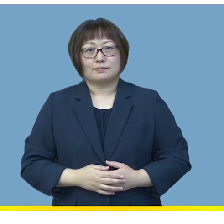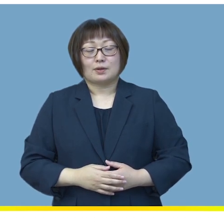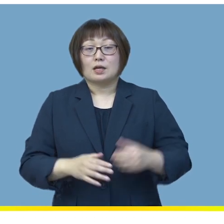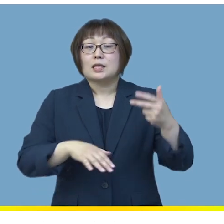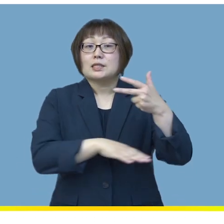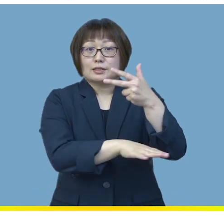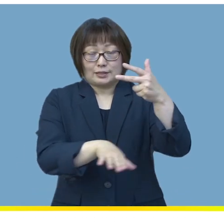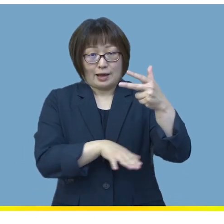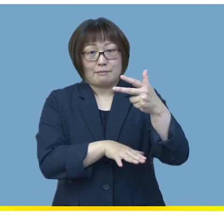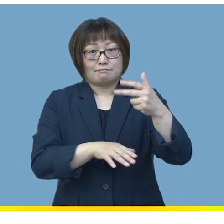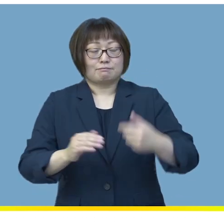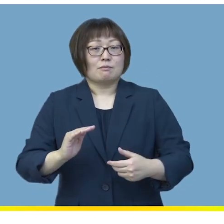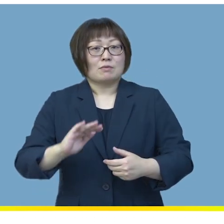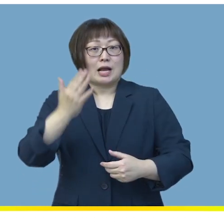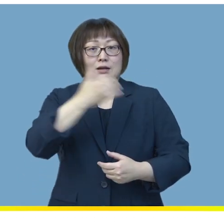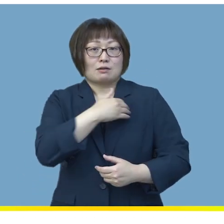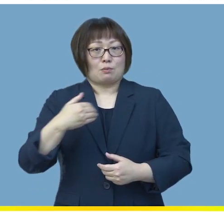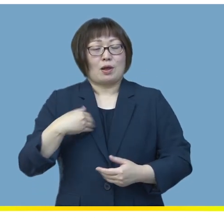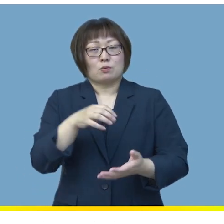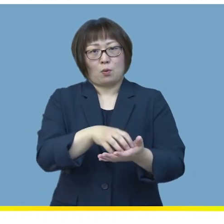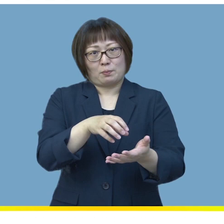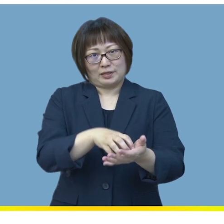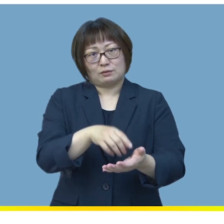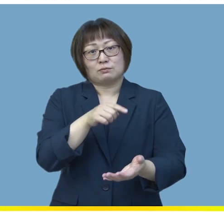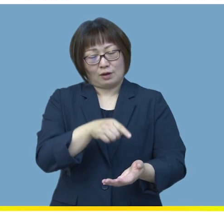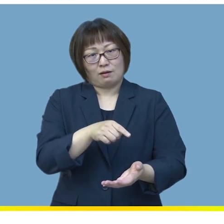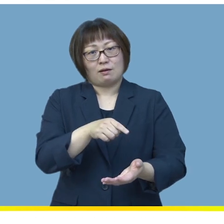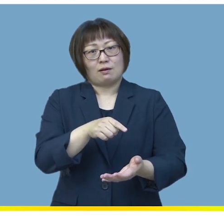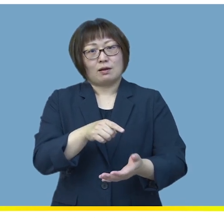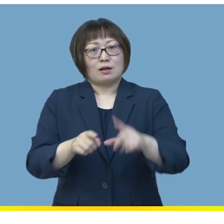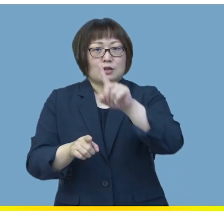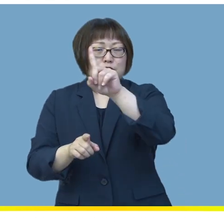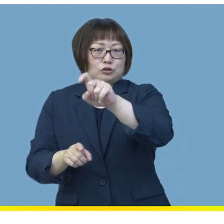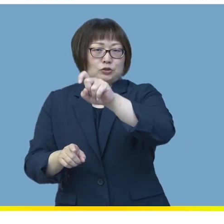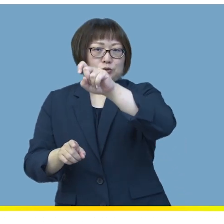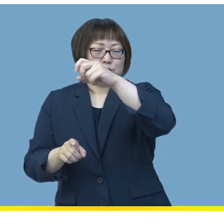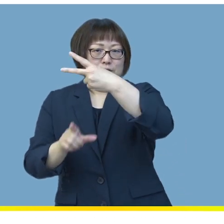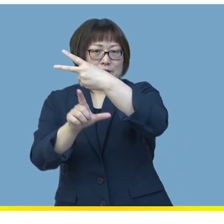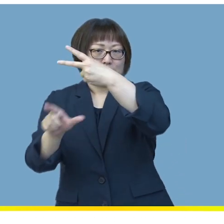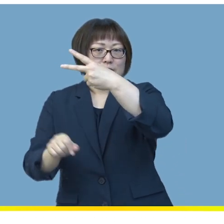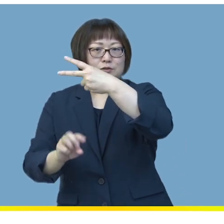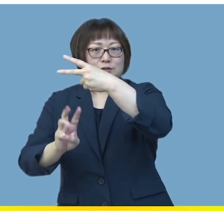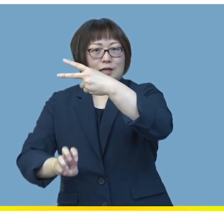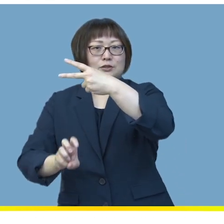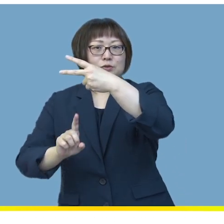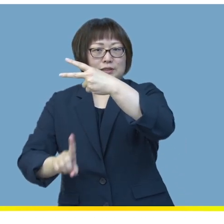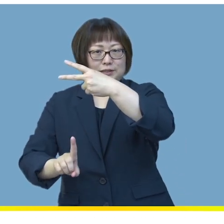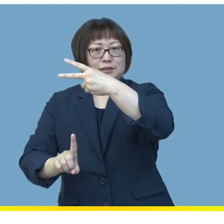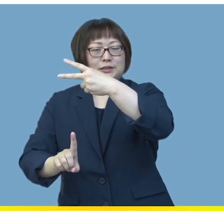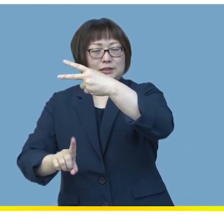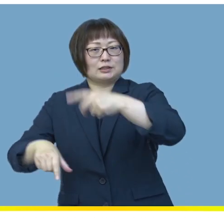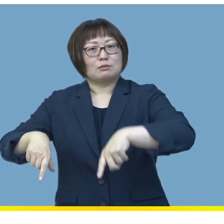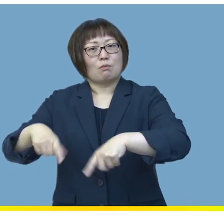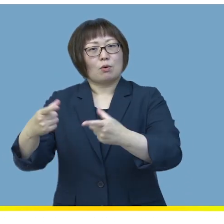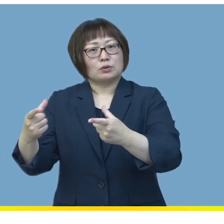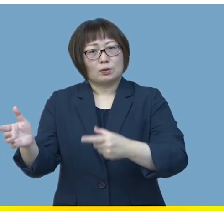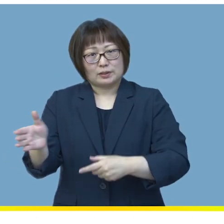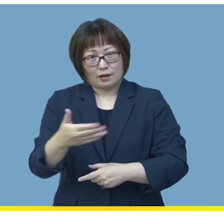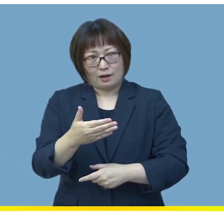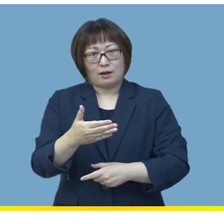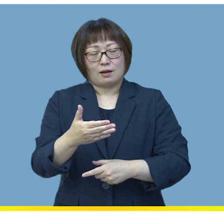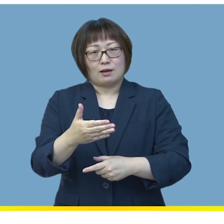4件可燃ごみについては12月31日木曜日から